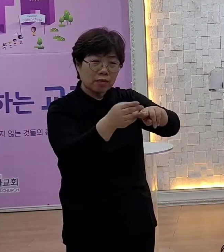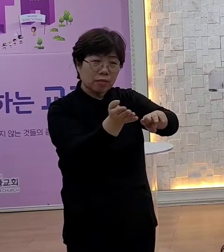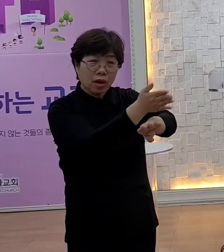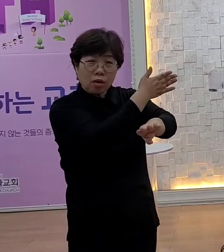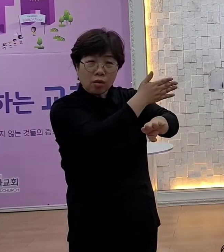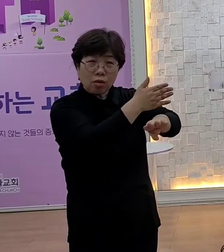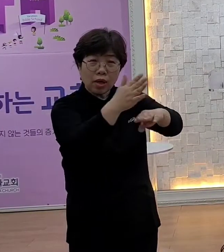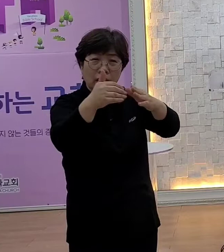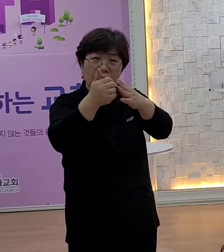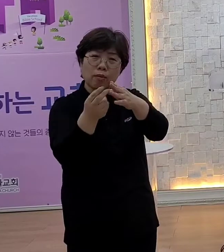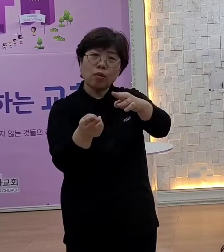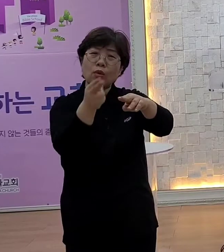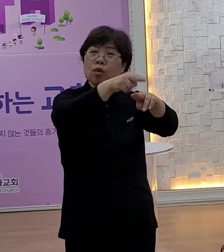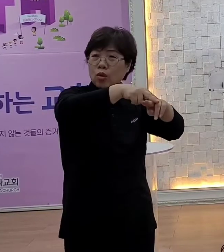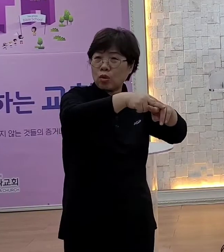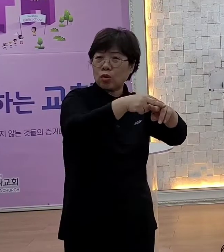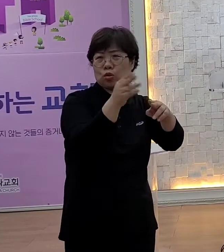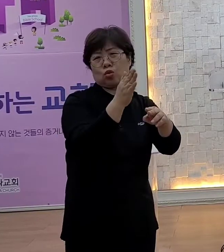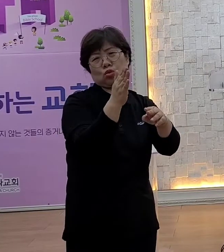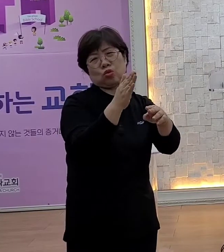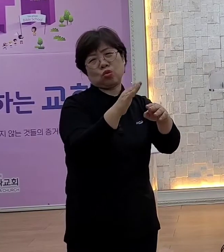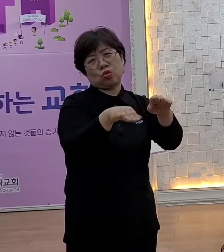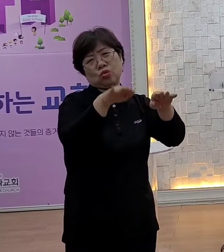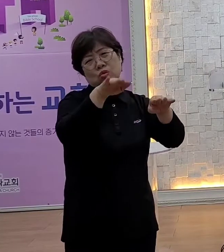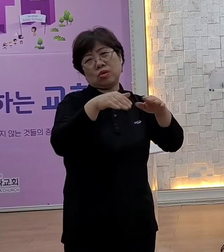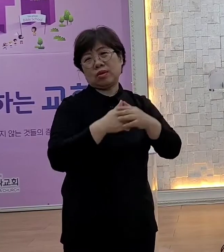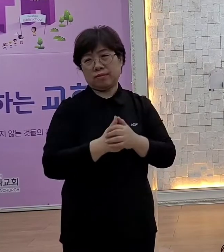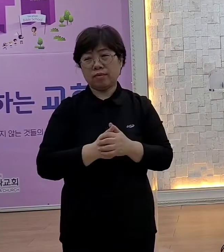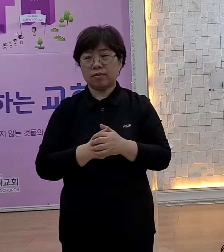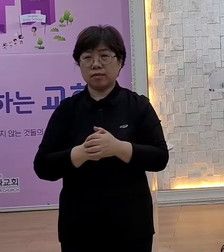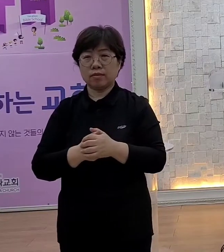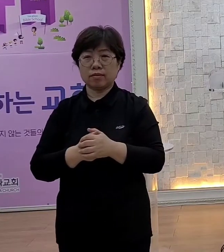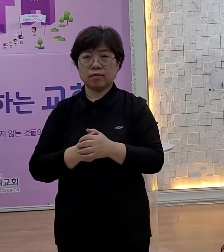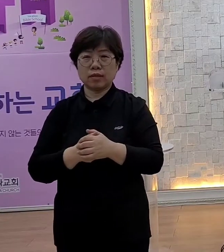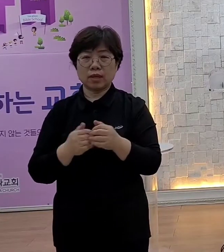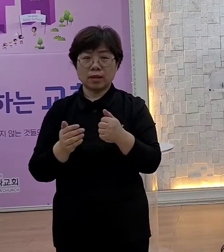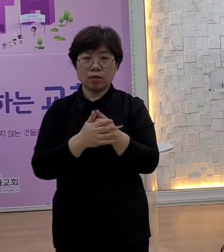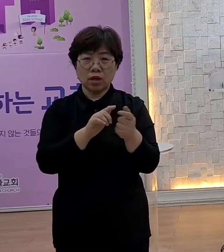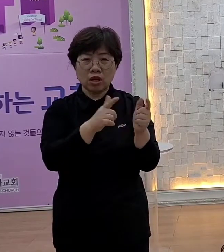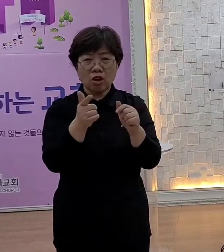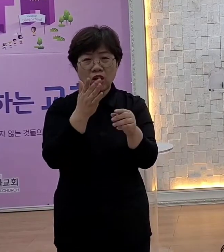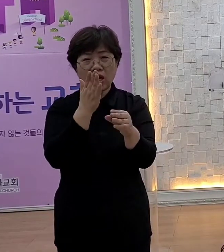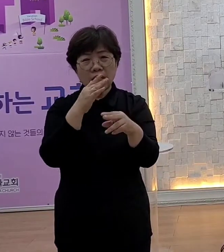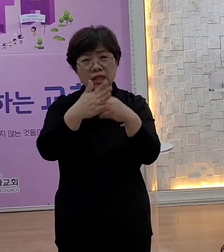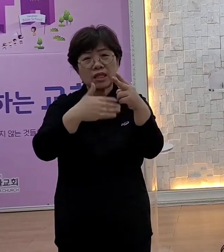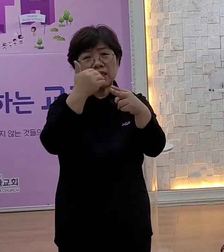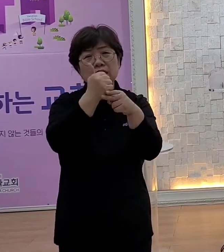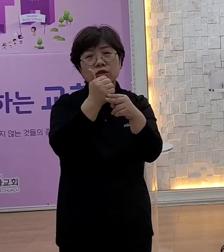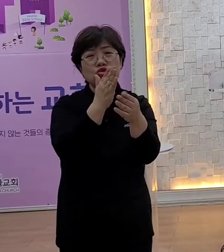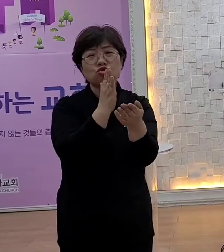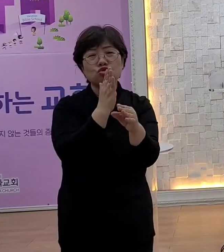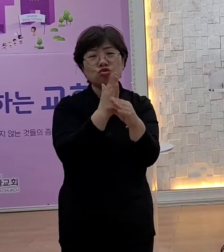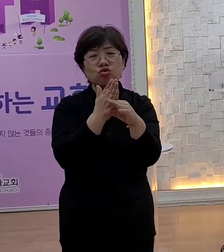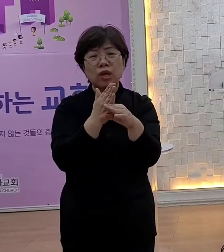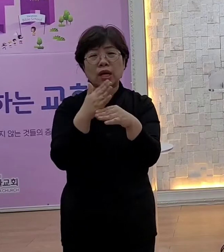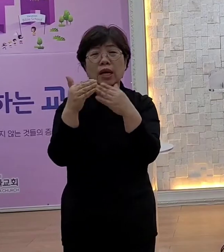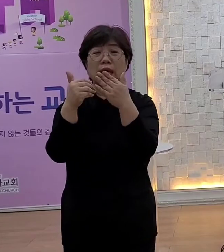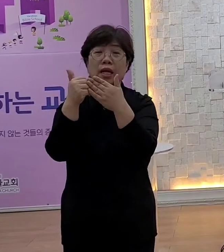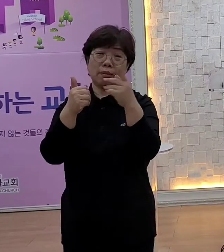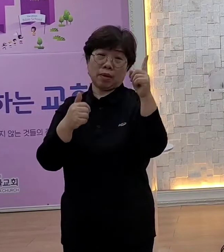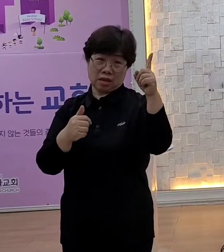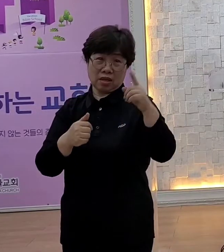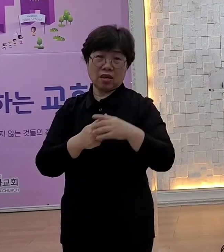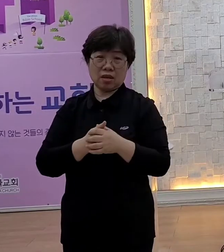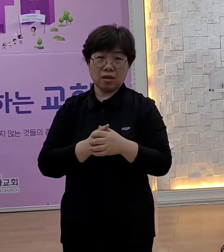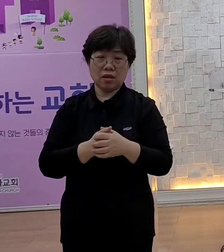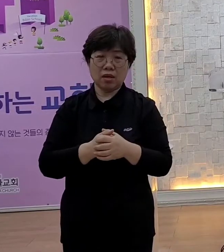하면 이 하나님 앞에 이 회개의 표가 뭐냐면 희생